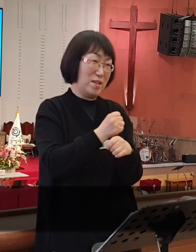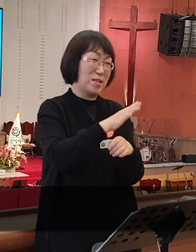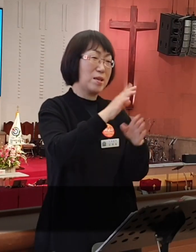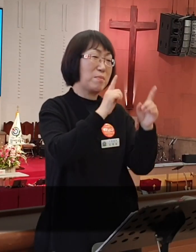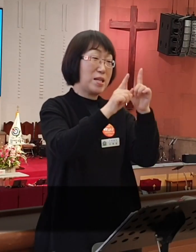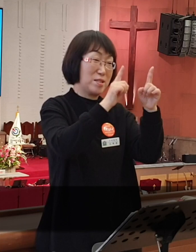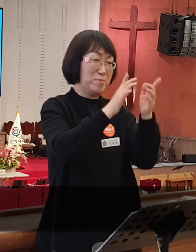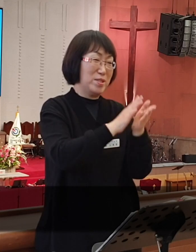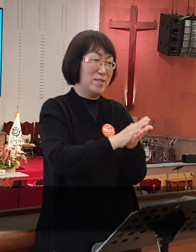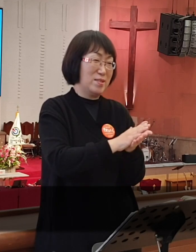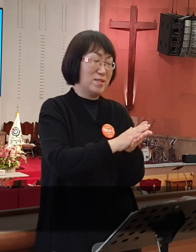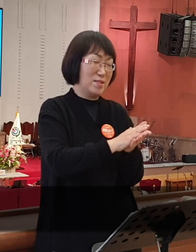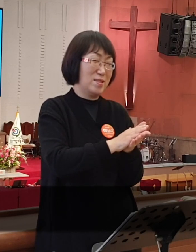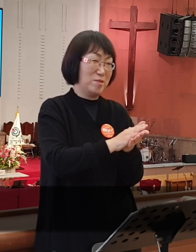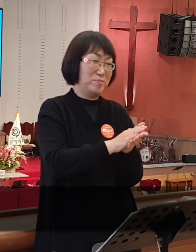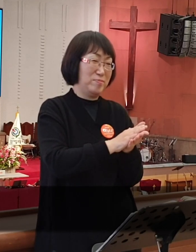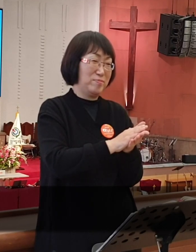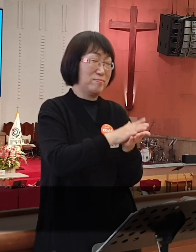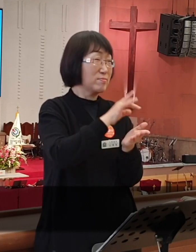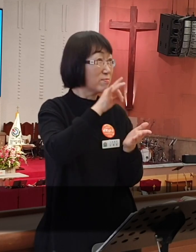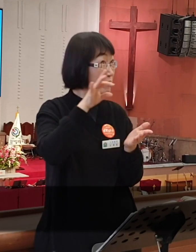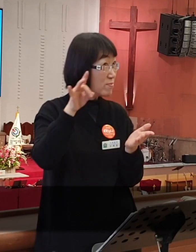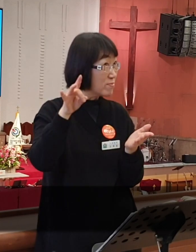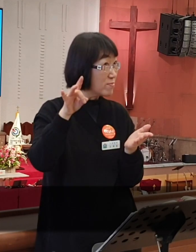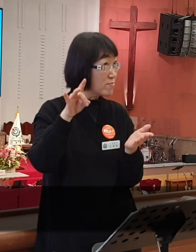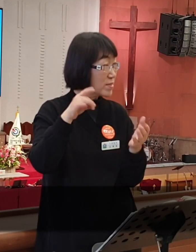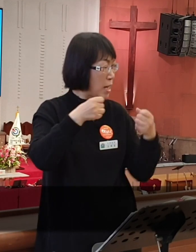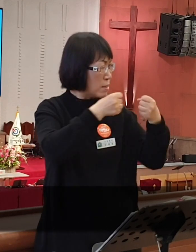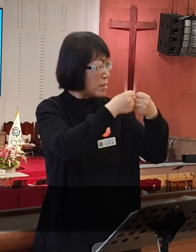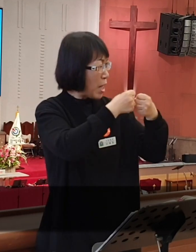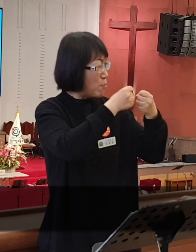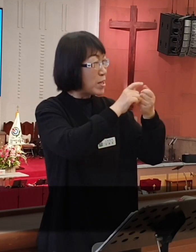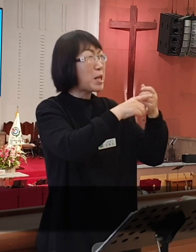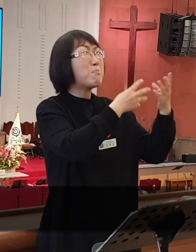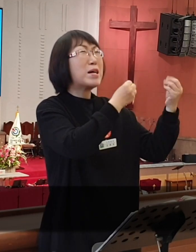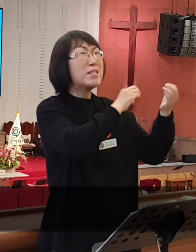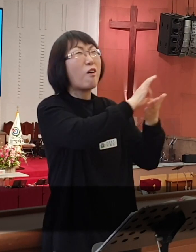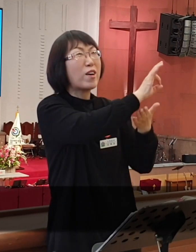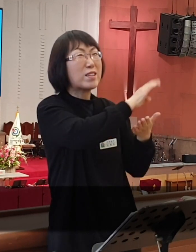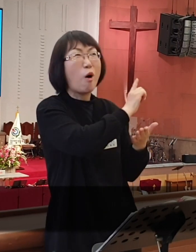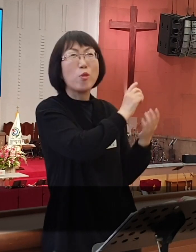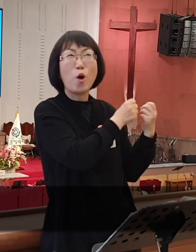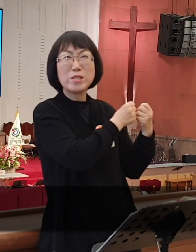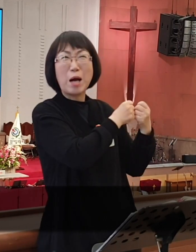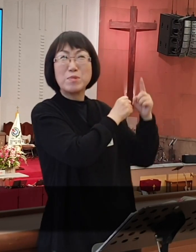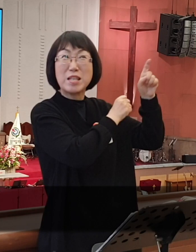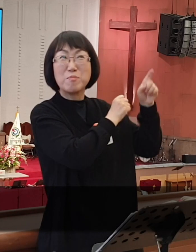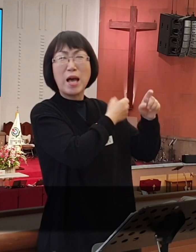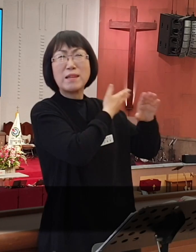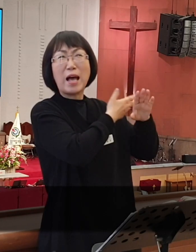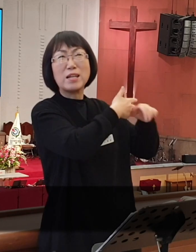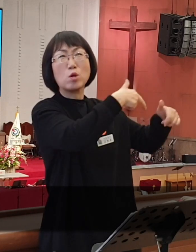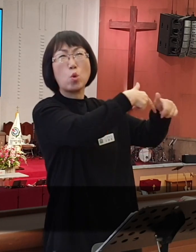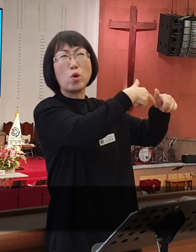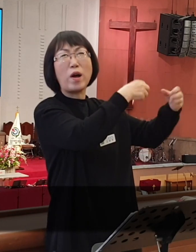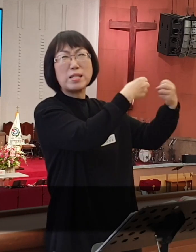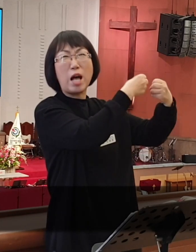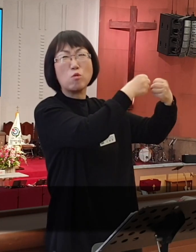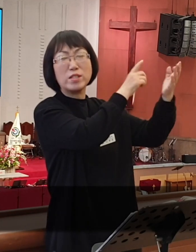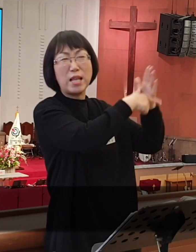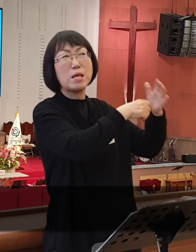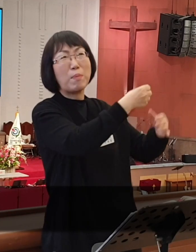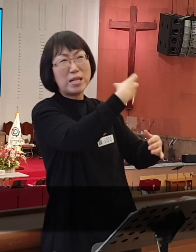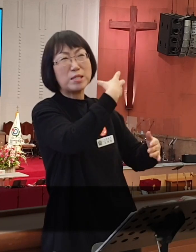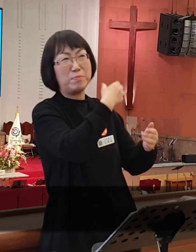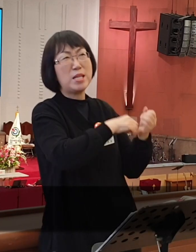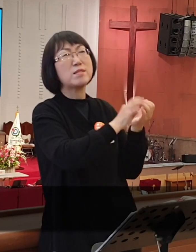이 말씀은 때로는 싸움하는 데 많이 쓰여졌어요. 어떤 싸움이냐면요, 다른 종교들과 싸울 때 이 말씀이